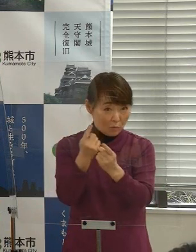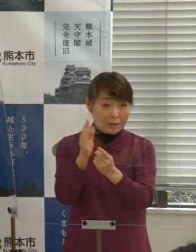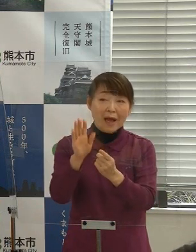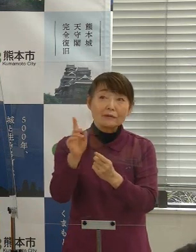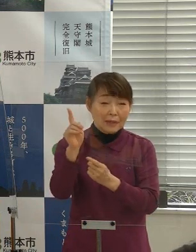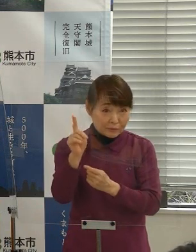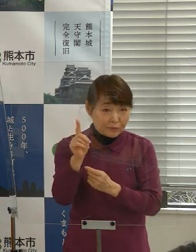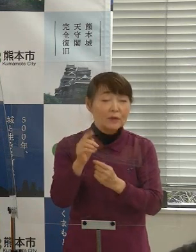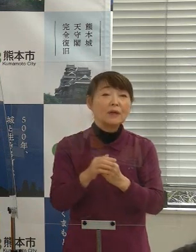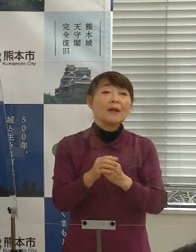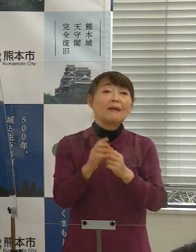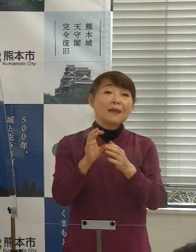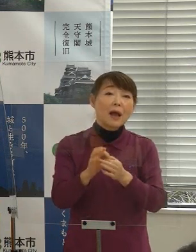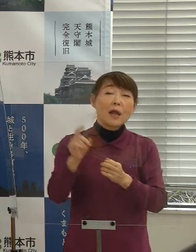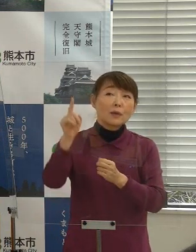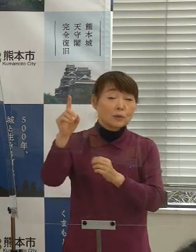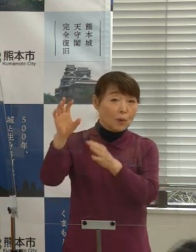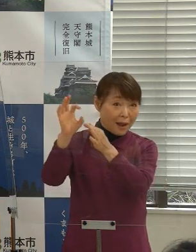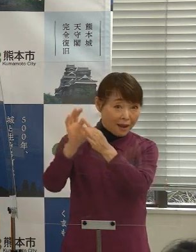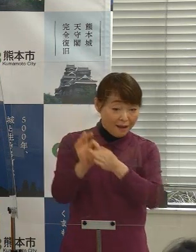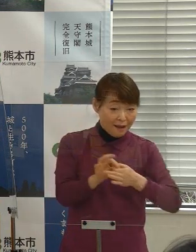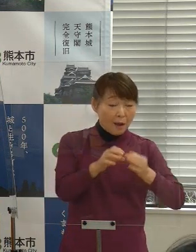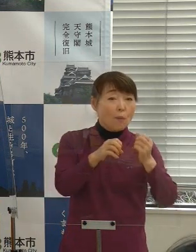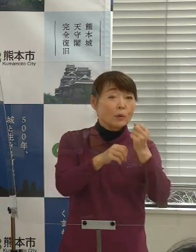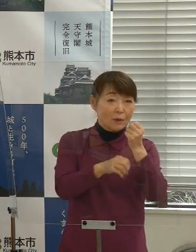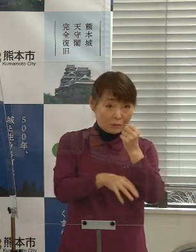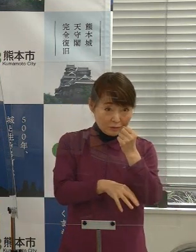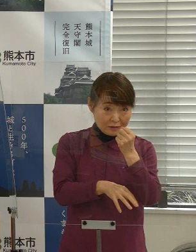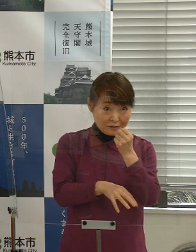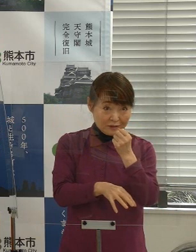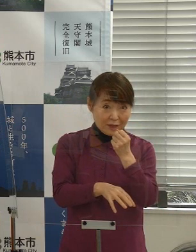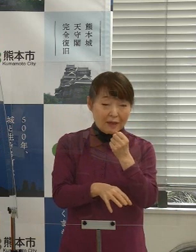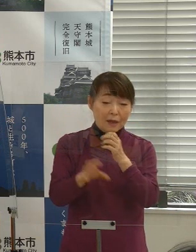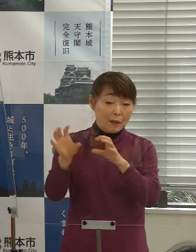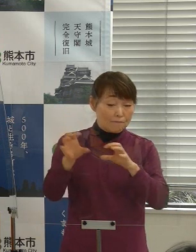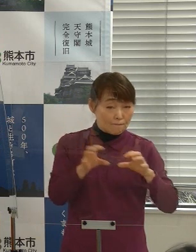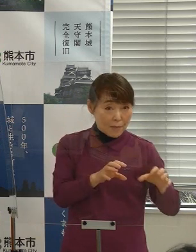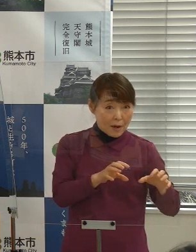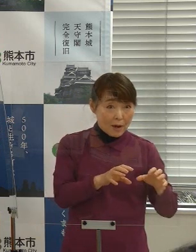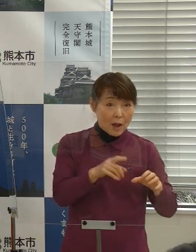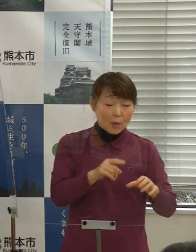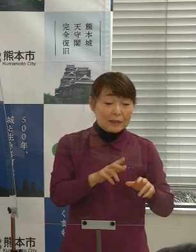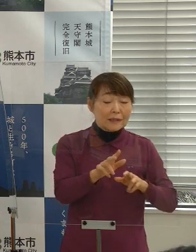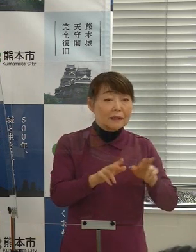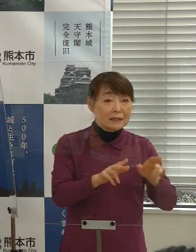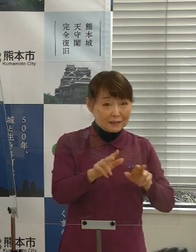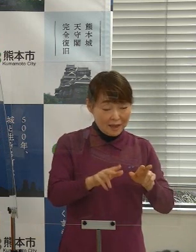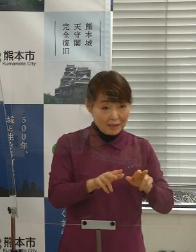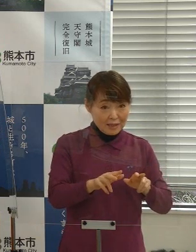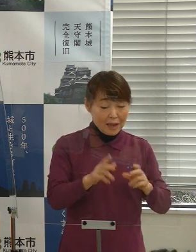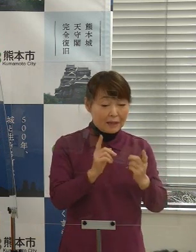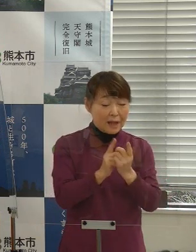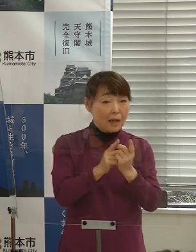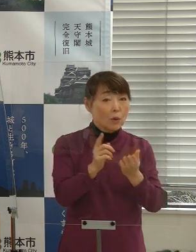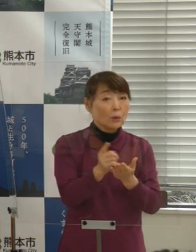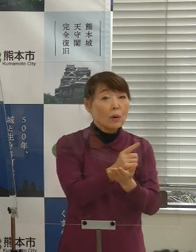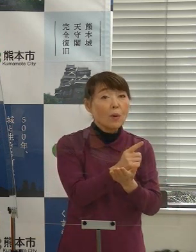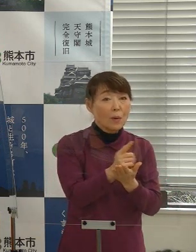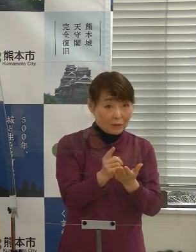それに基づいてですね、まあ、我々の自治体での対応方針、それから今リスクレベ